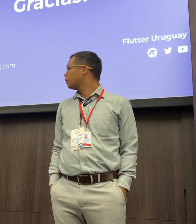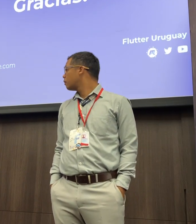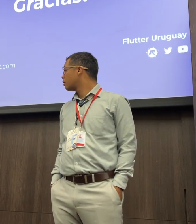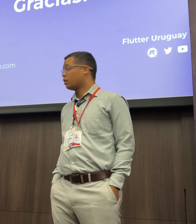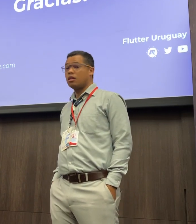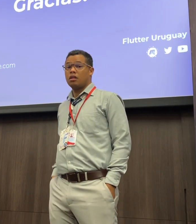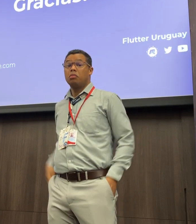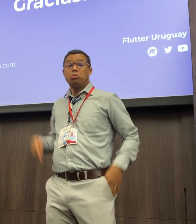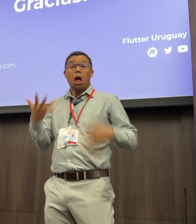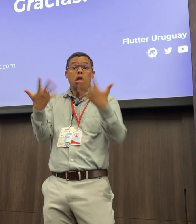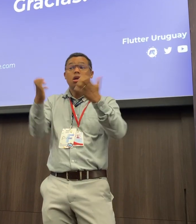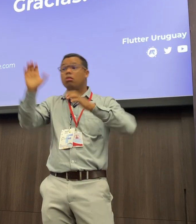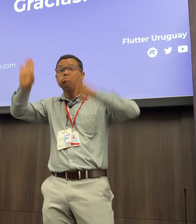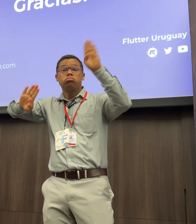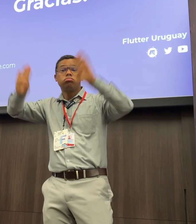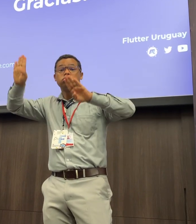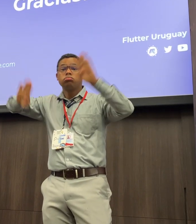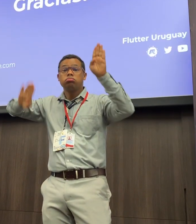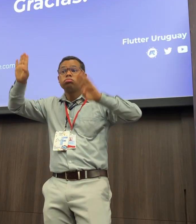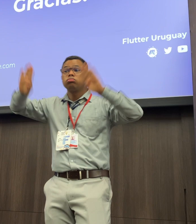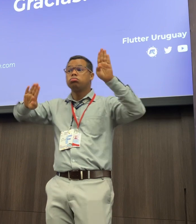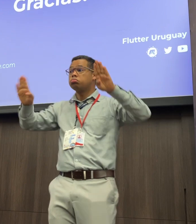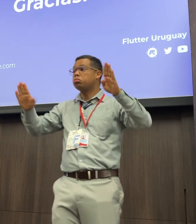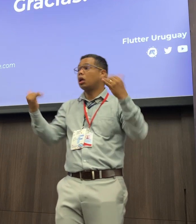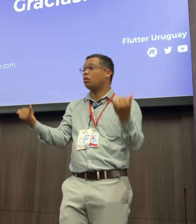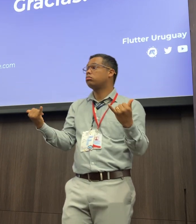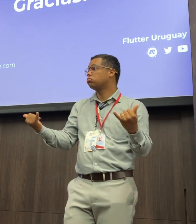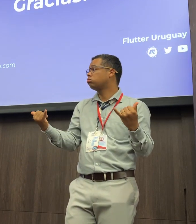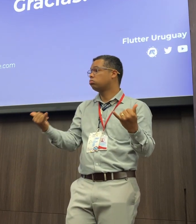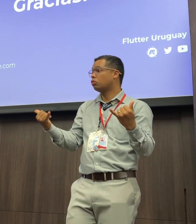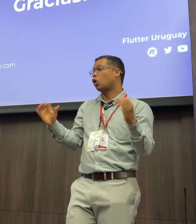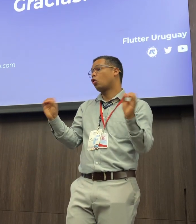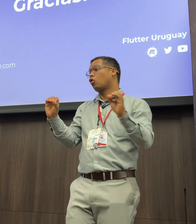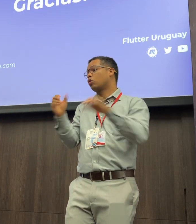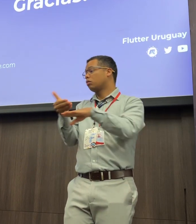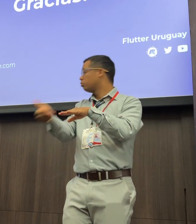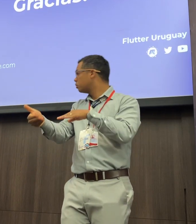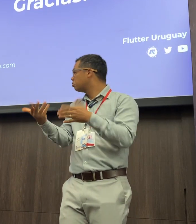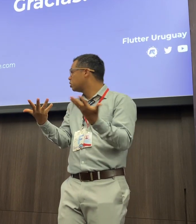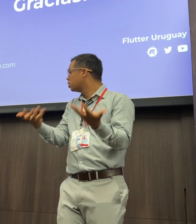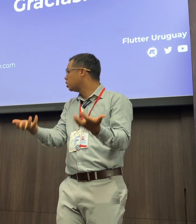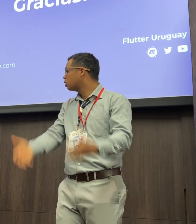Bueno, si tienen alguna pregunta, obviamente la puedo contestar ahora, o si no, también después se quieren sacar.